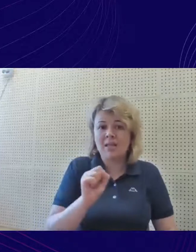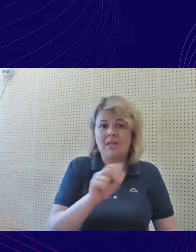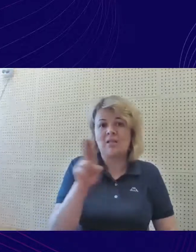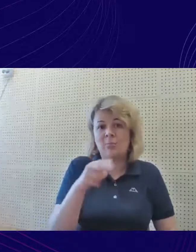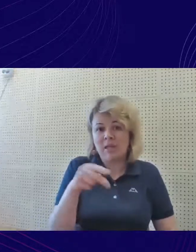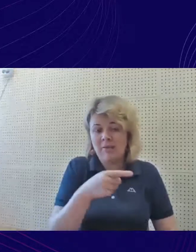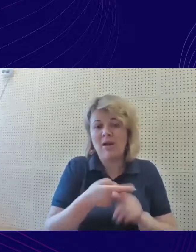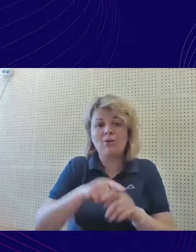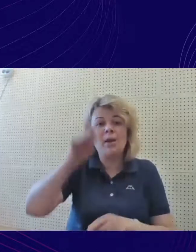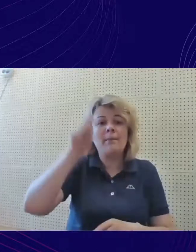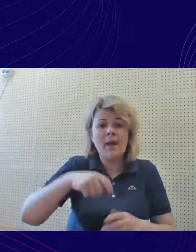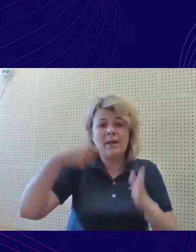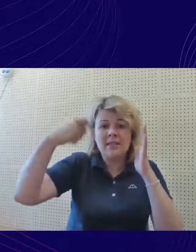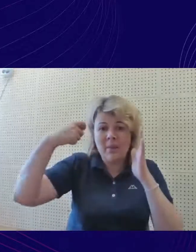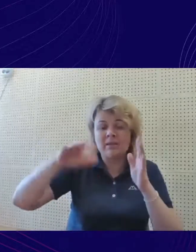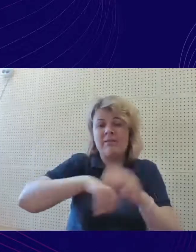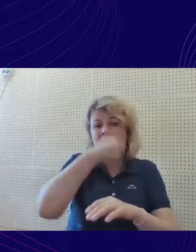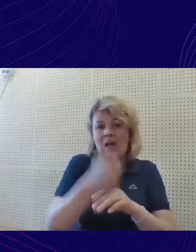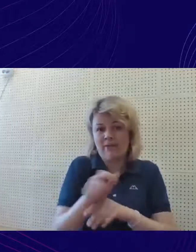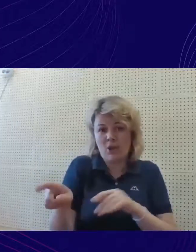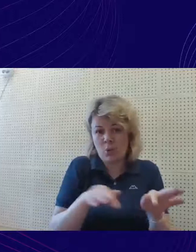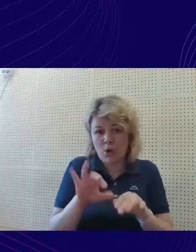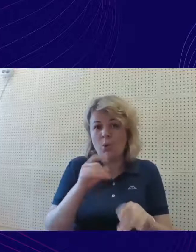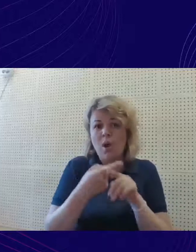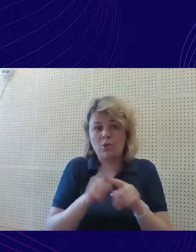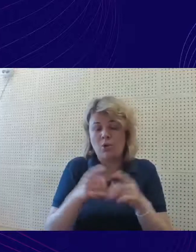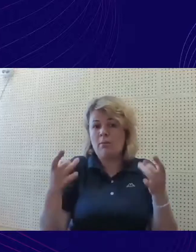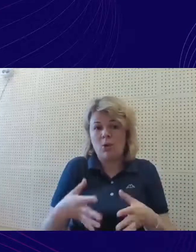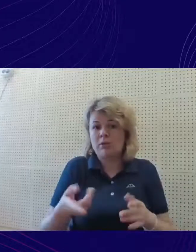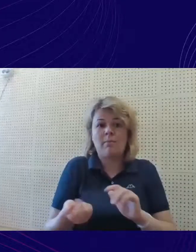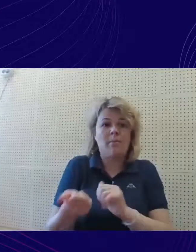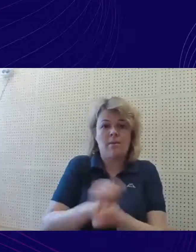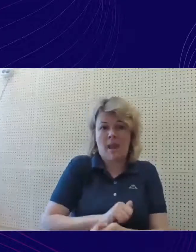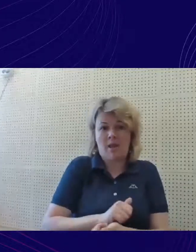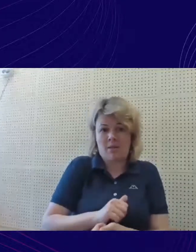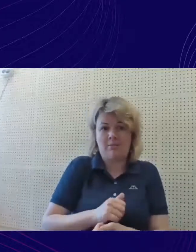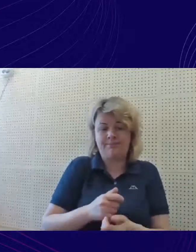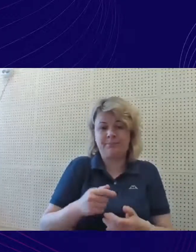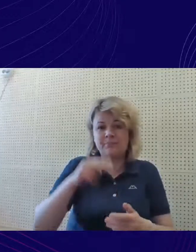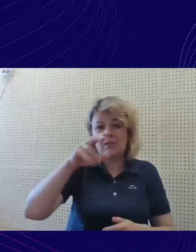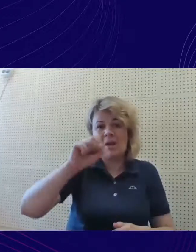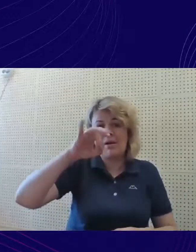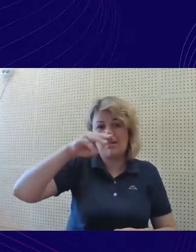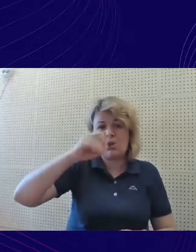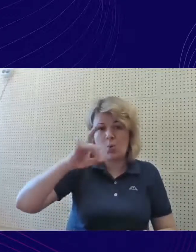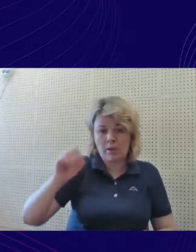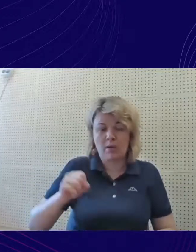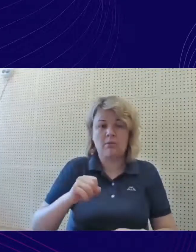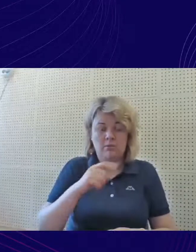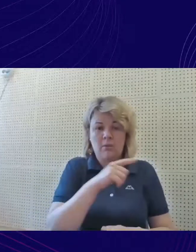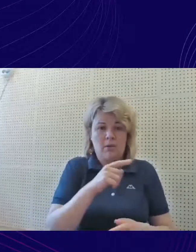просто волевым решением поменяли партнера, она оказывается за бортом. Потому